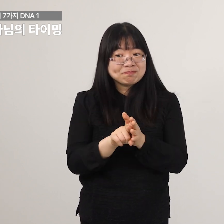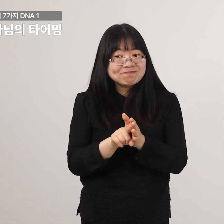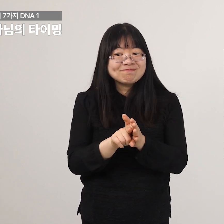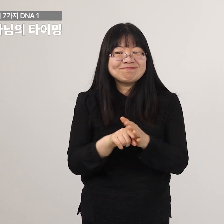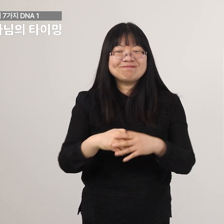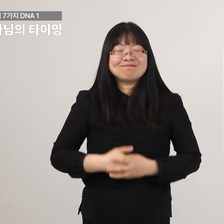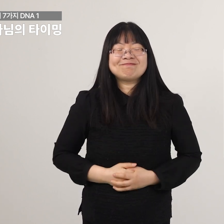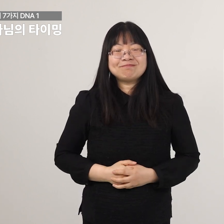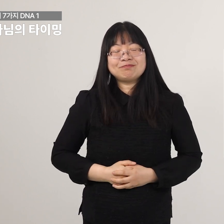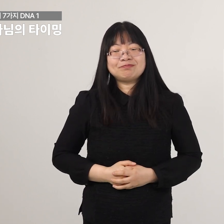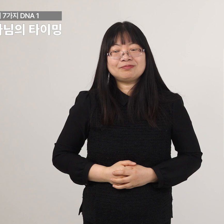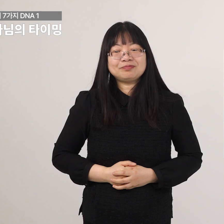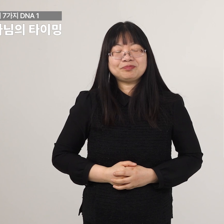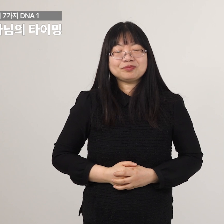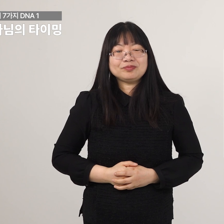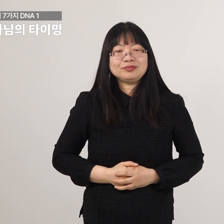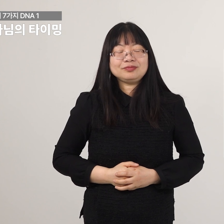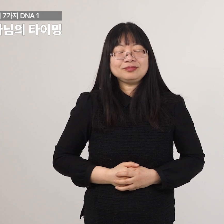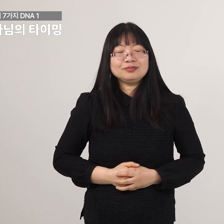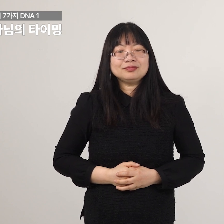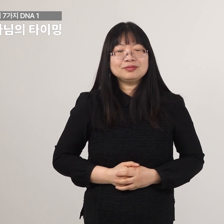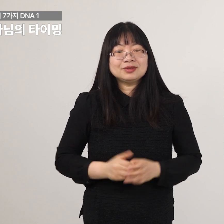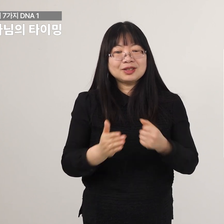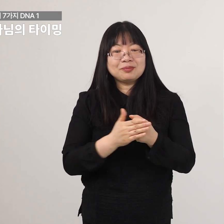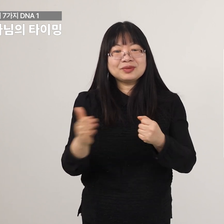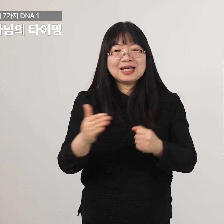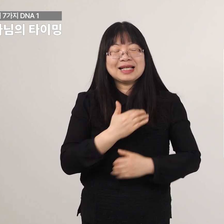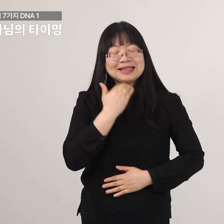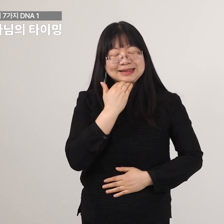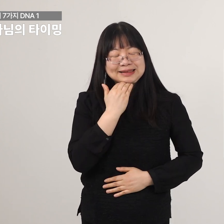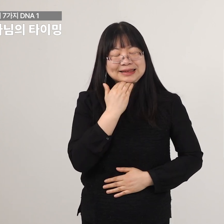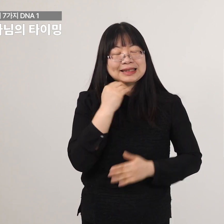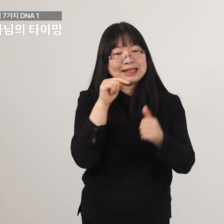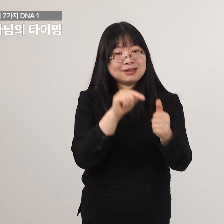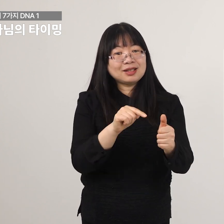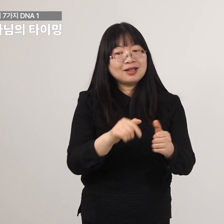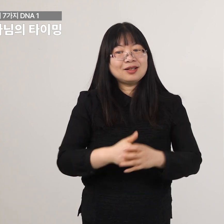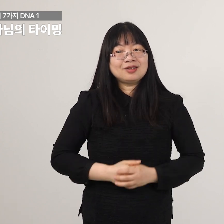믿습니까? 자, 그래서 기다리라.